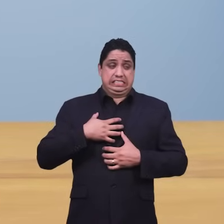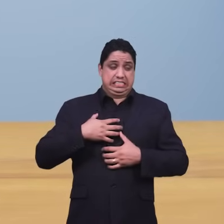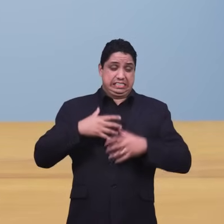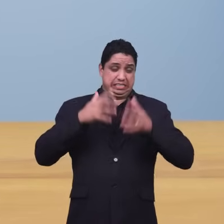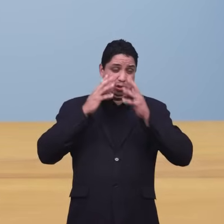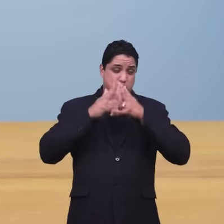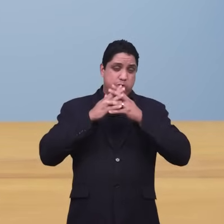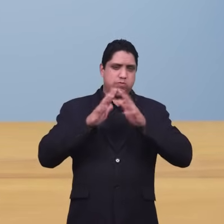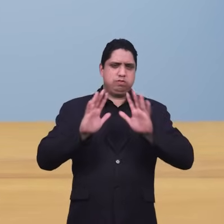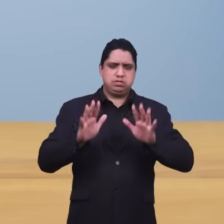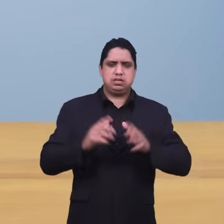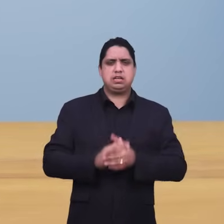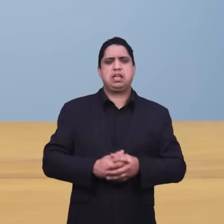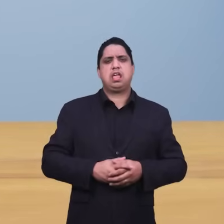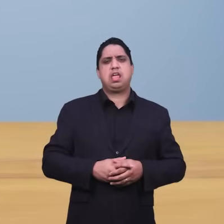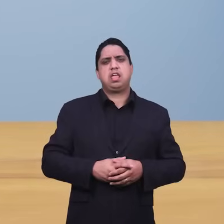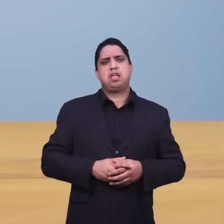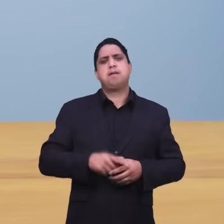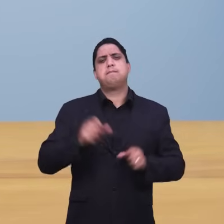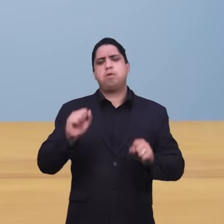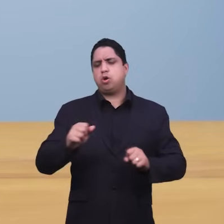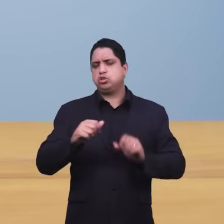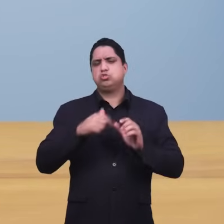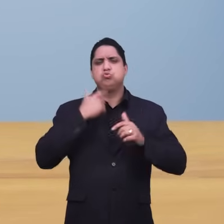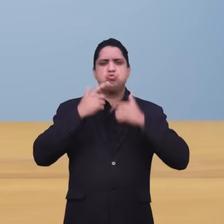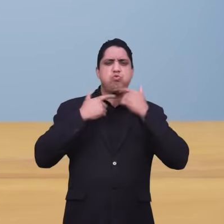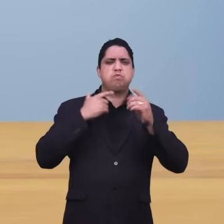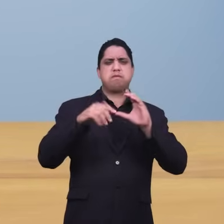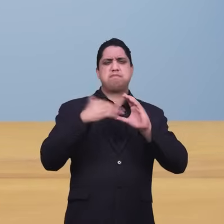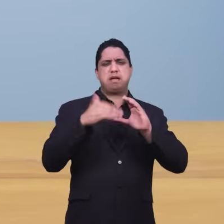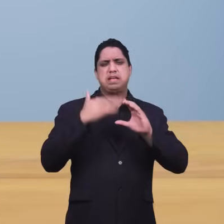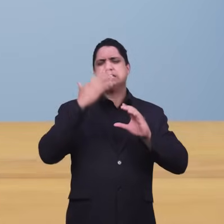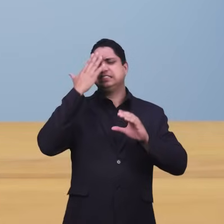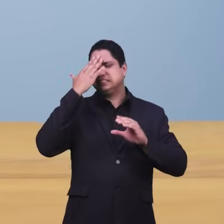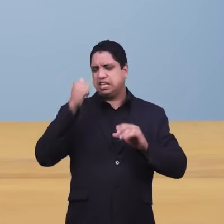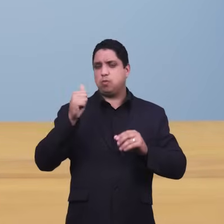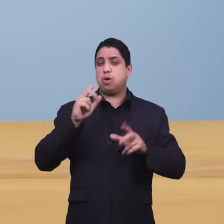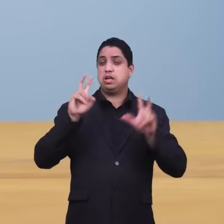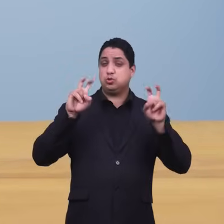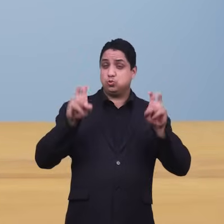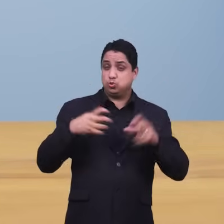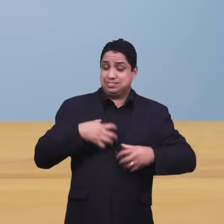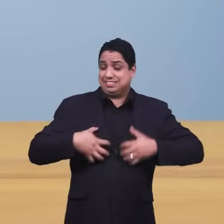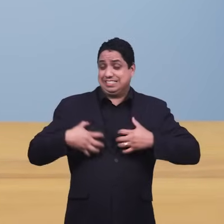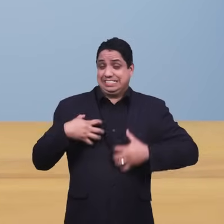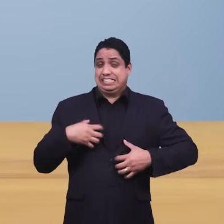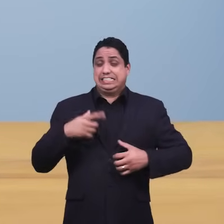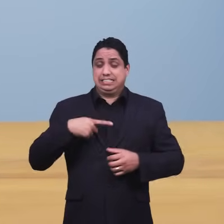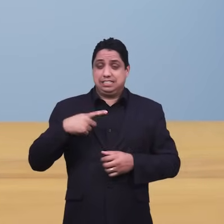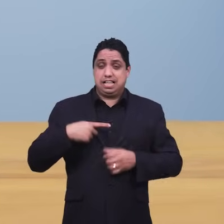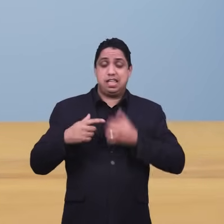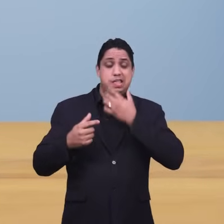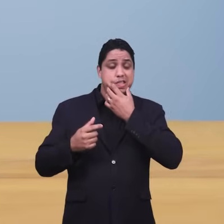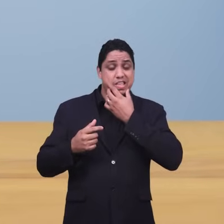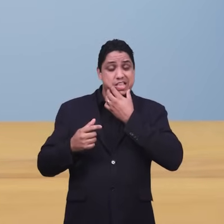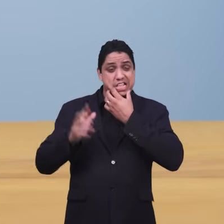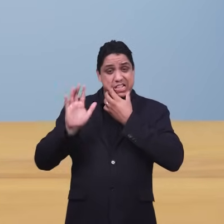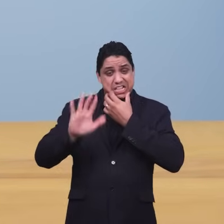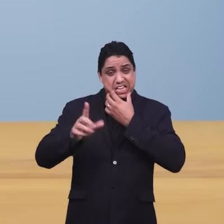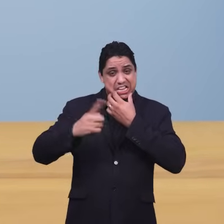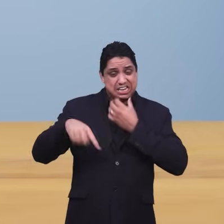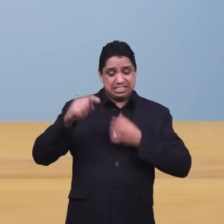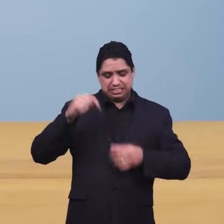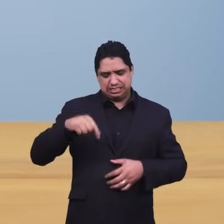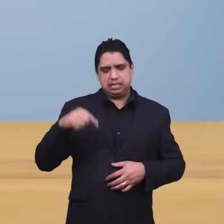claro. Podem mandar dúvidas, sei que é um assunto que gera muita polêmica, muita angústia, mas nós estamos aqui,